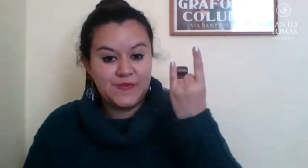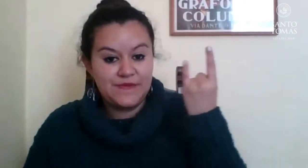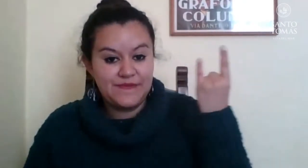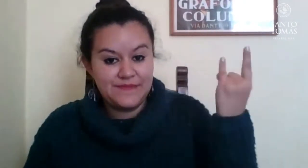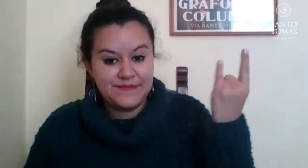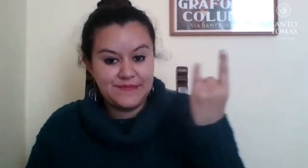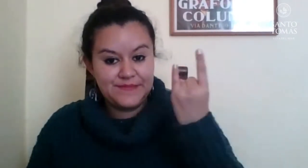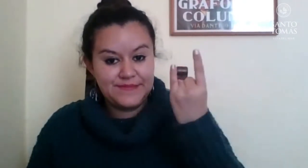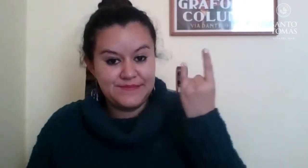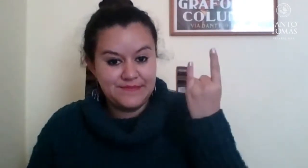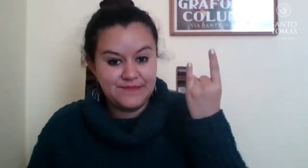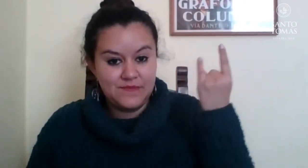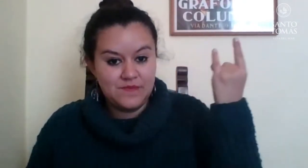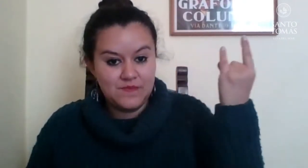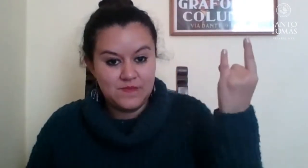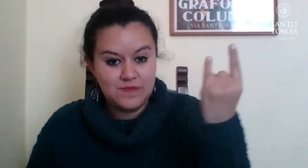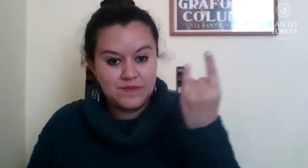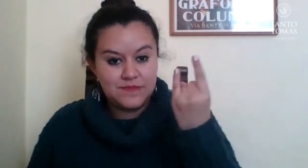miren, universidad,